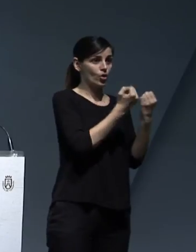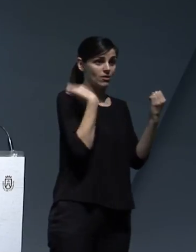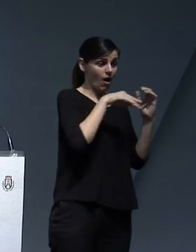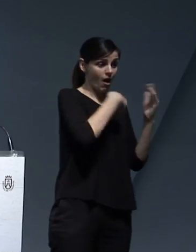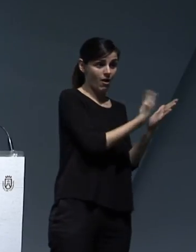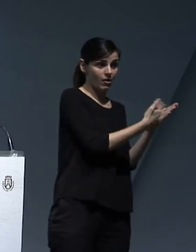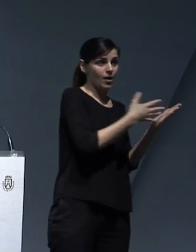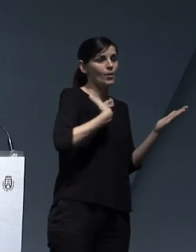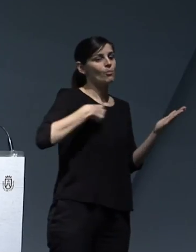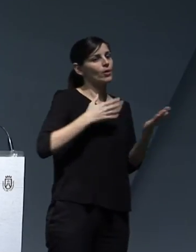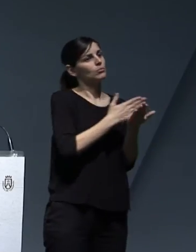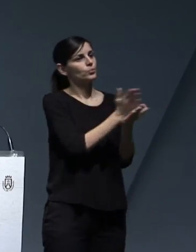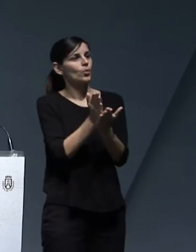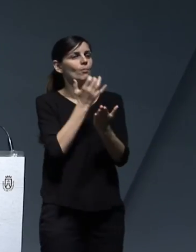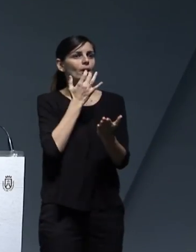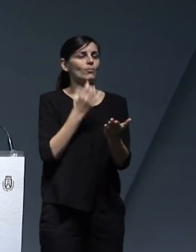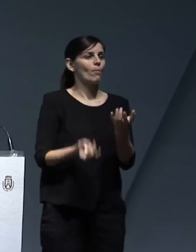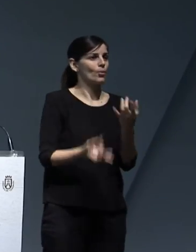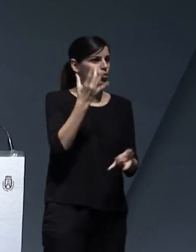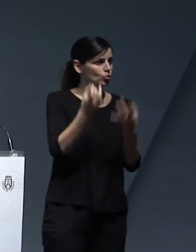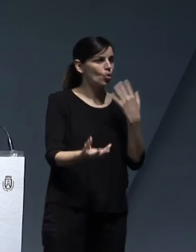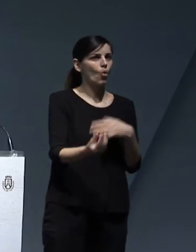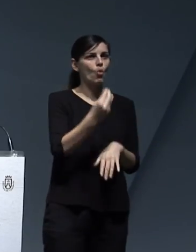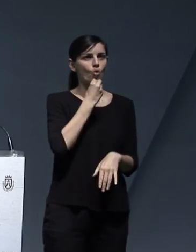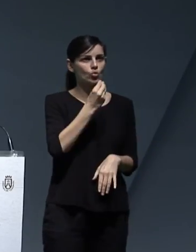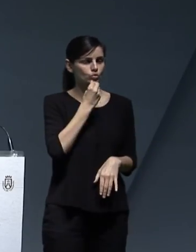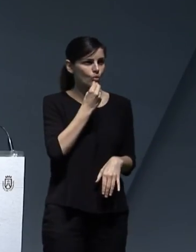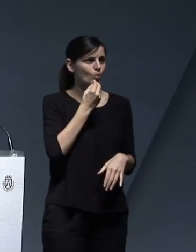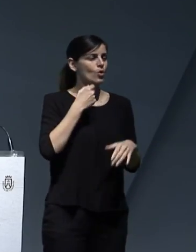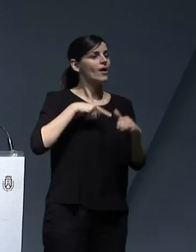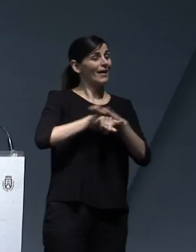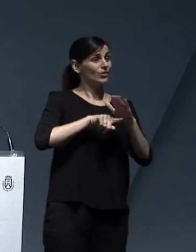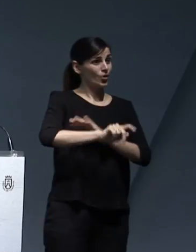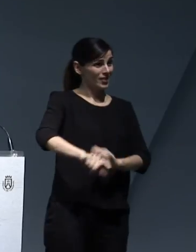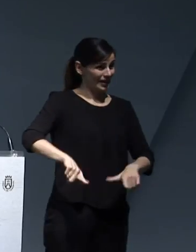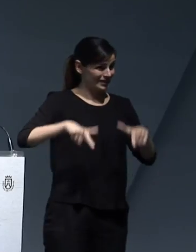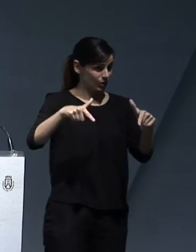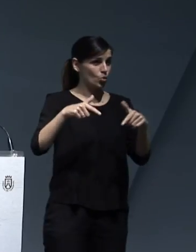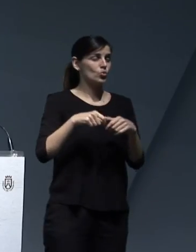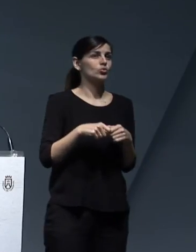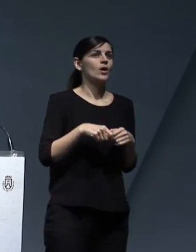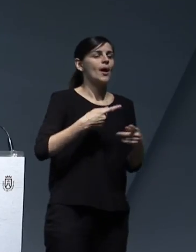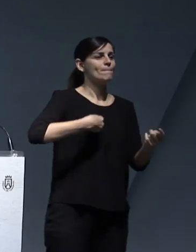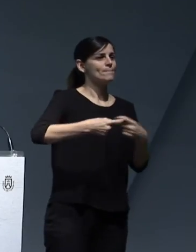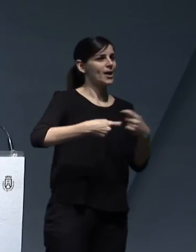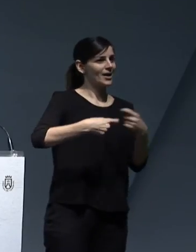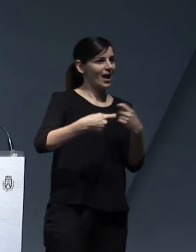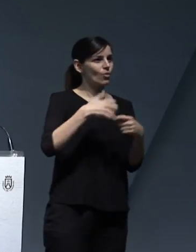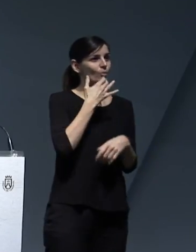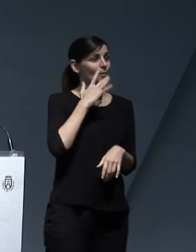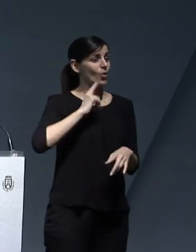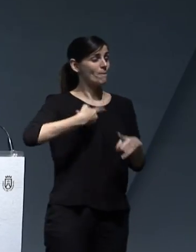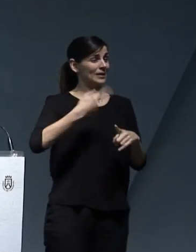en los campos diferenciados, en producción, en consumo, en gestión de residuos, en mercado para materias